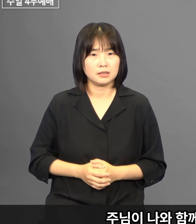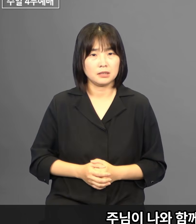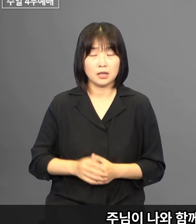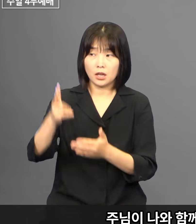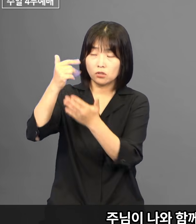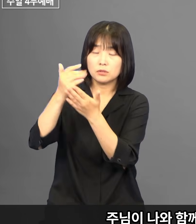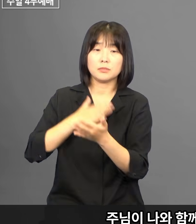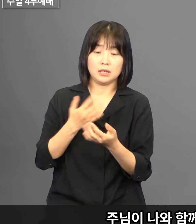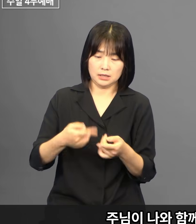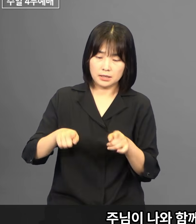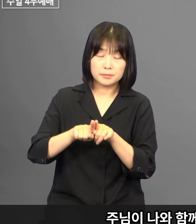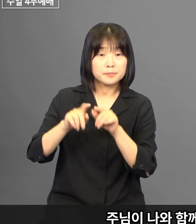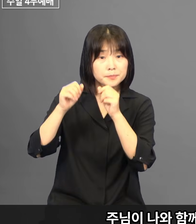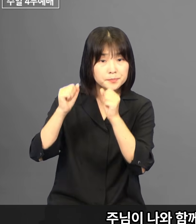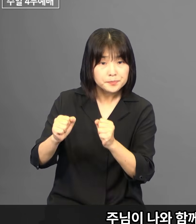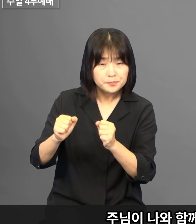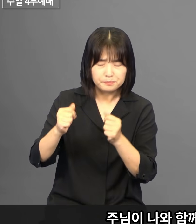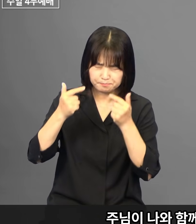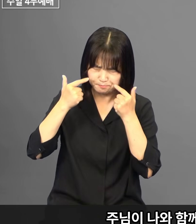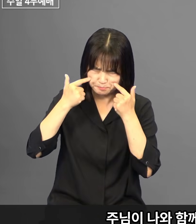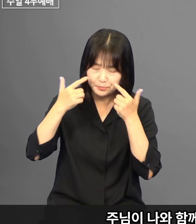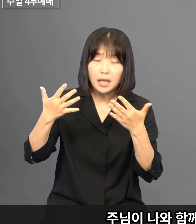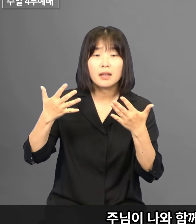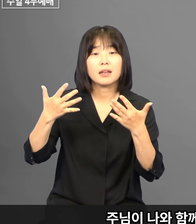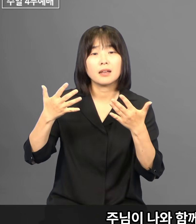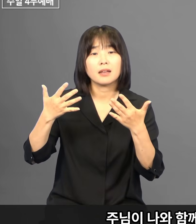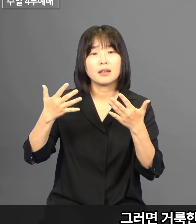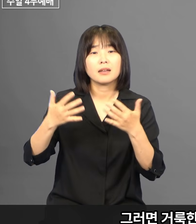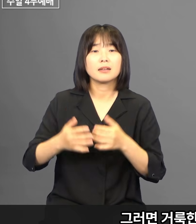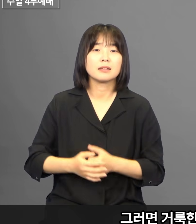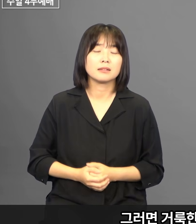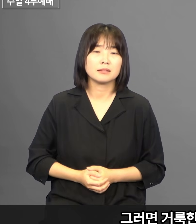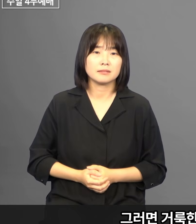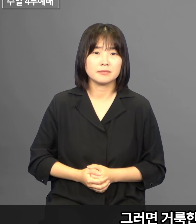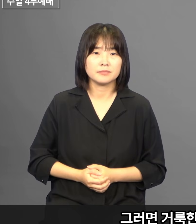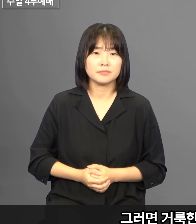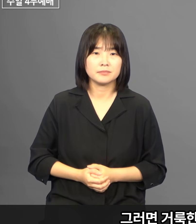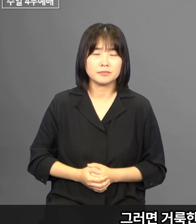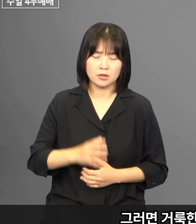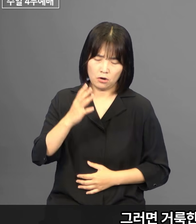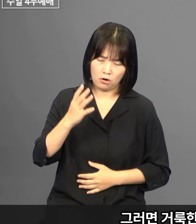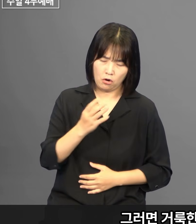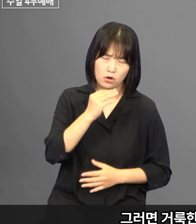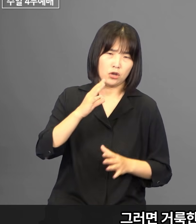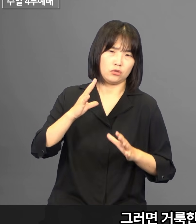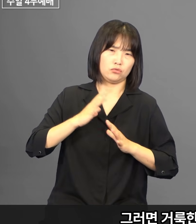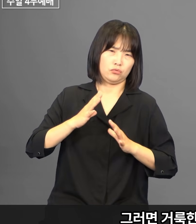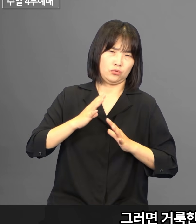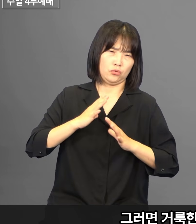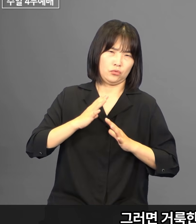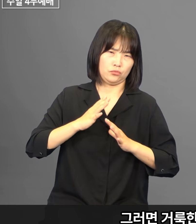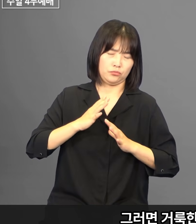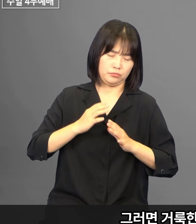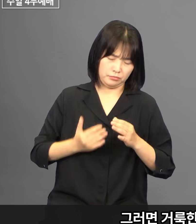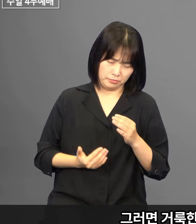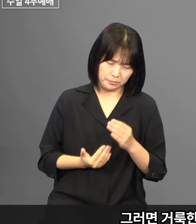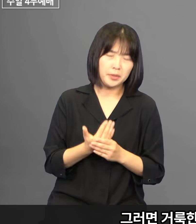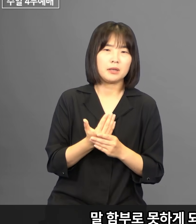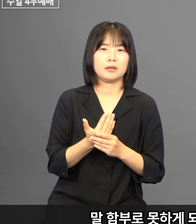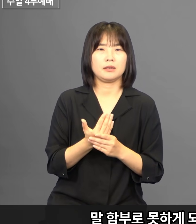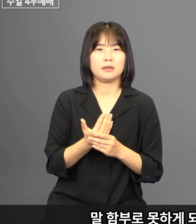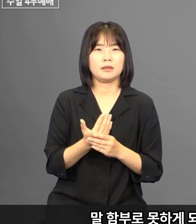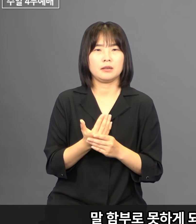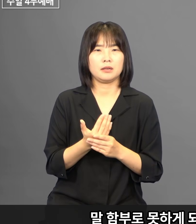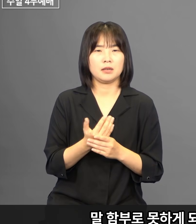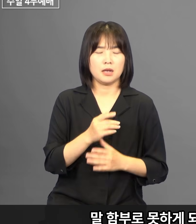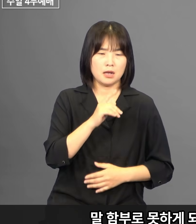함께 계시는 것이 분명해지면, 그러면 거룩한 두려움이 생기게 돼요.